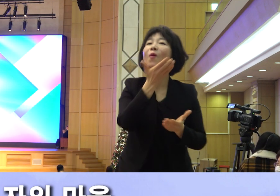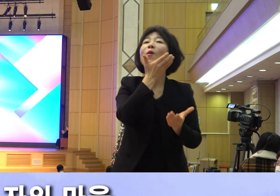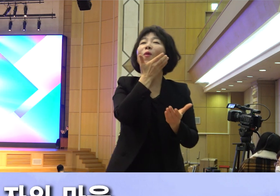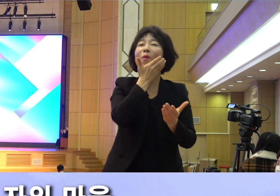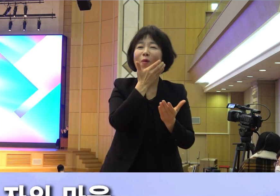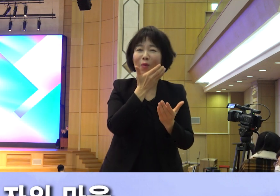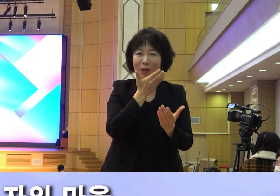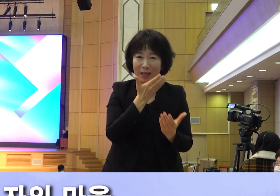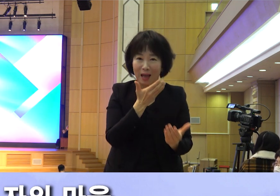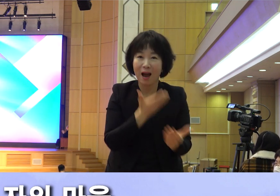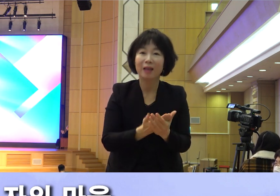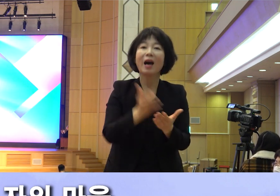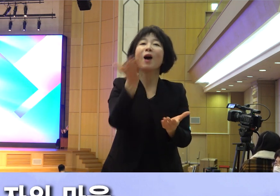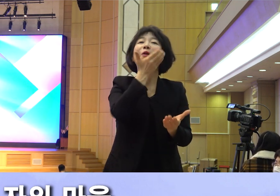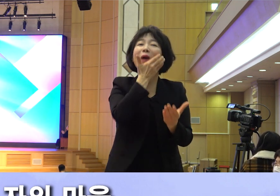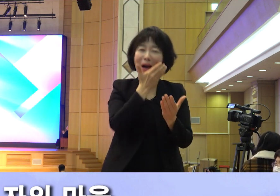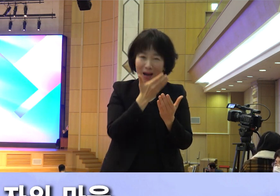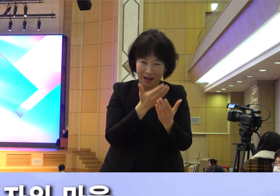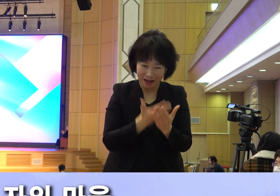귀하고